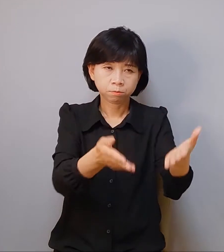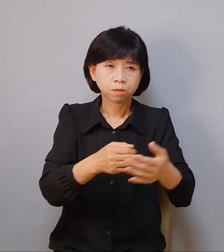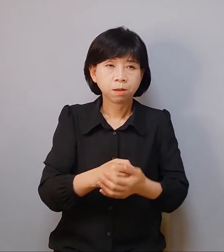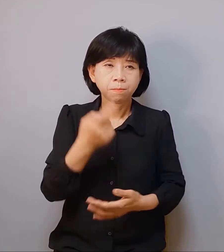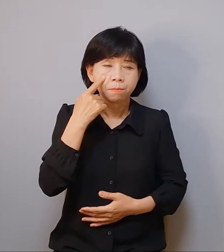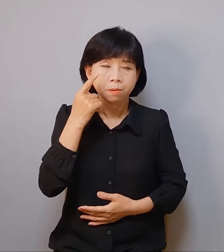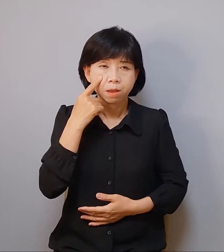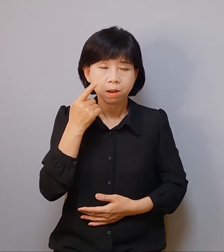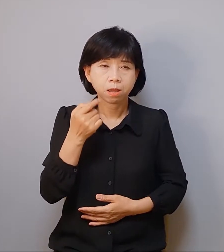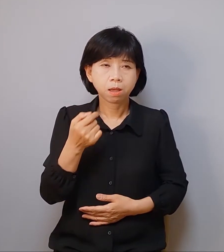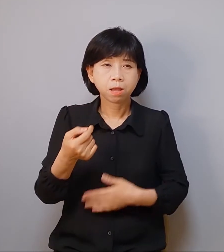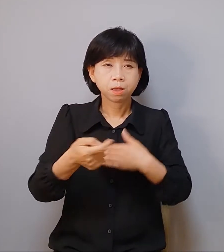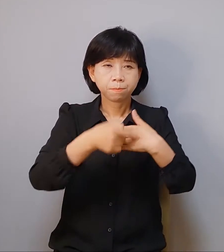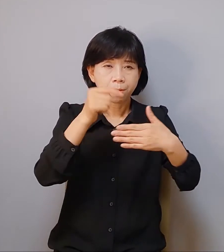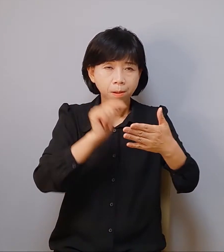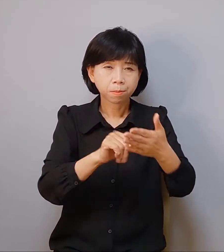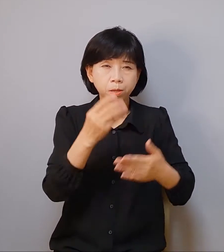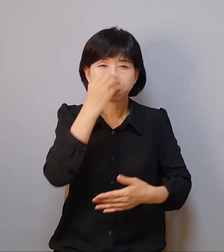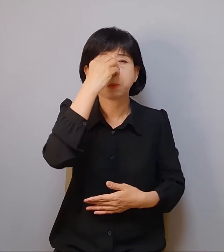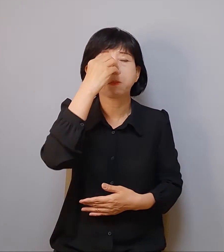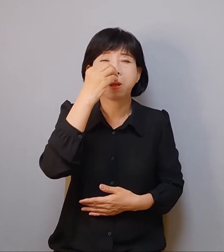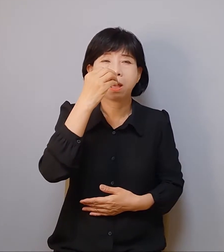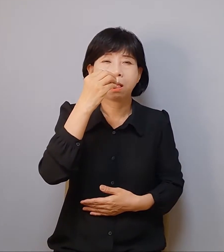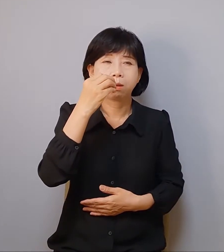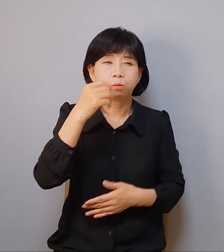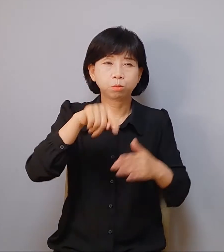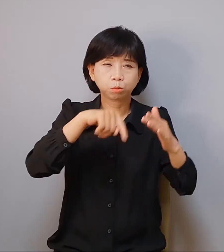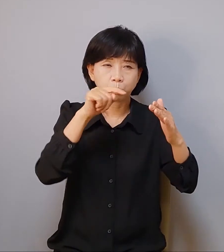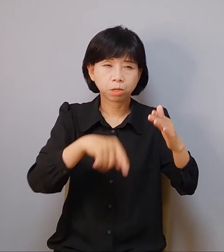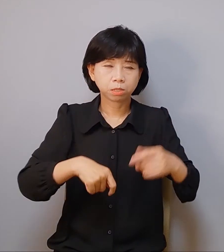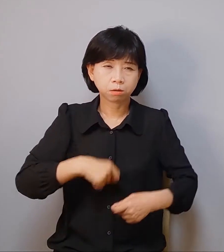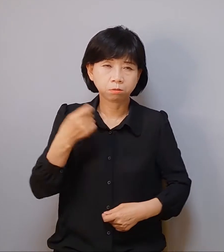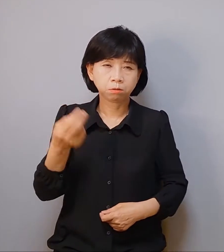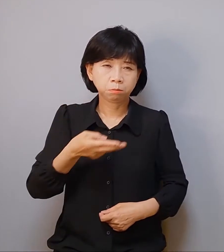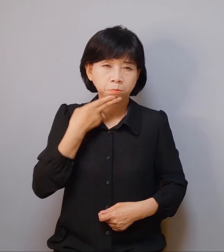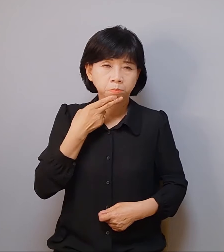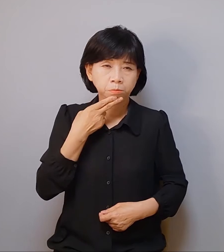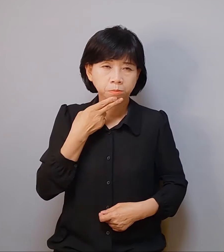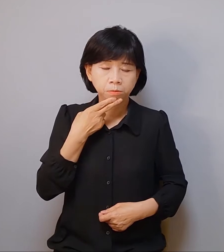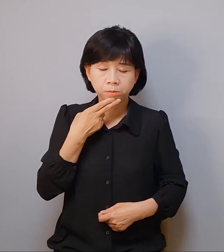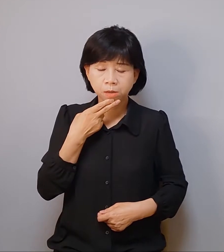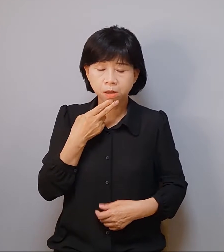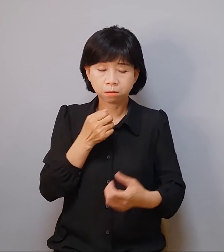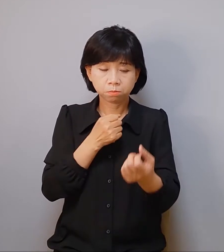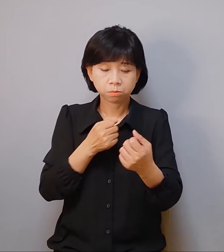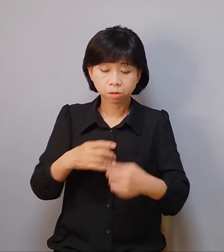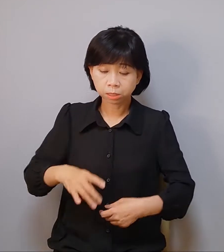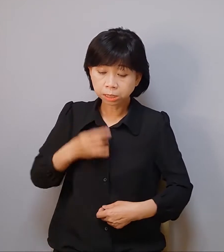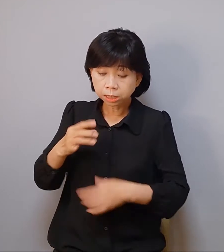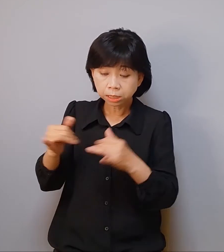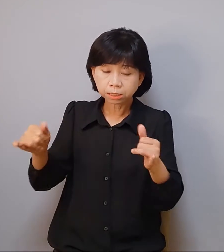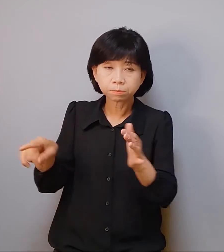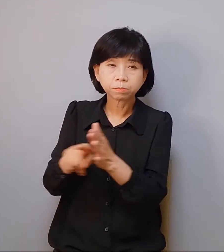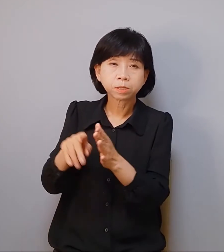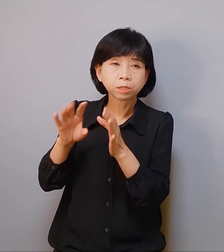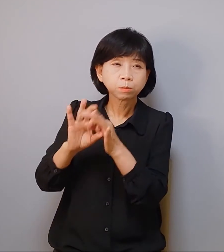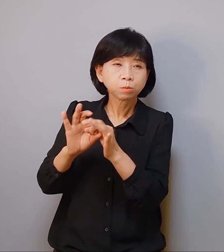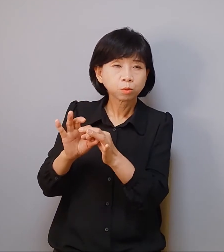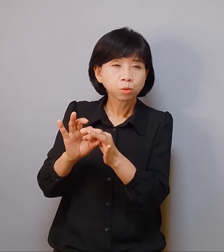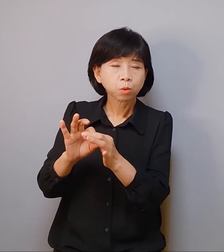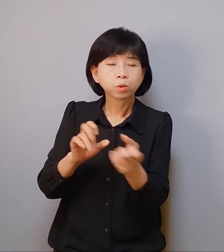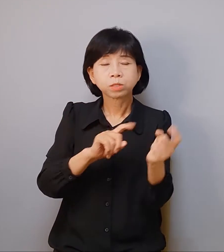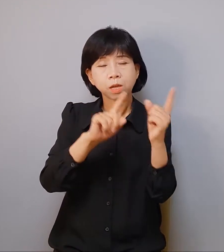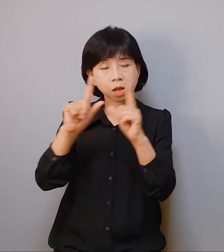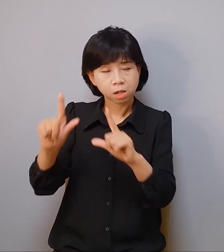보라, 그의 마음은 교만하며 그 속에서 정직하지 못하나 의인은 그의 믿음으로 말미암아